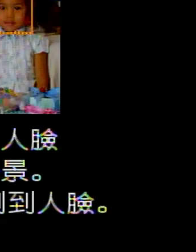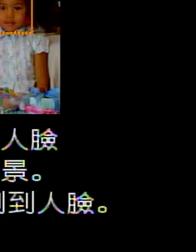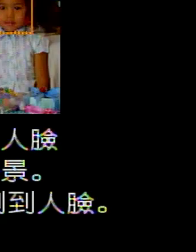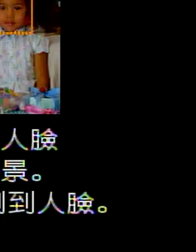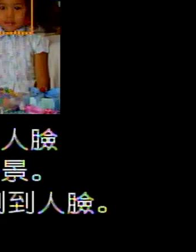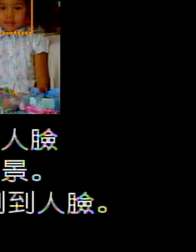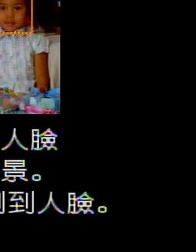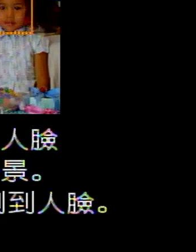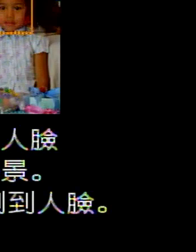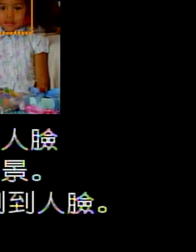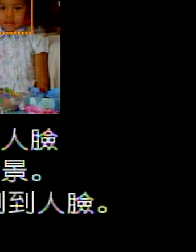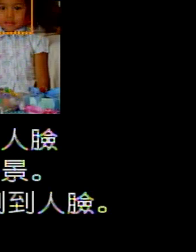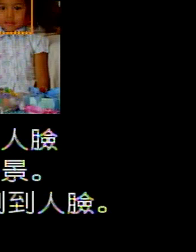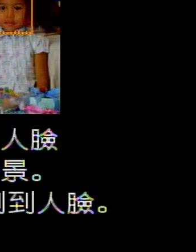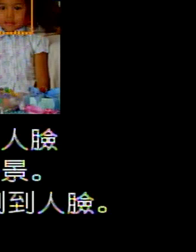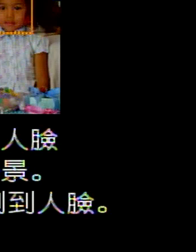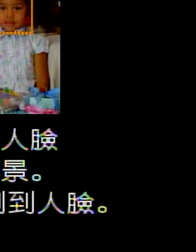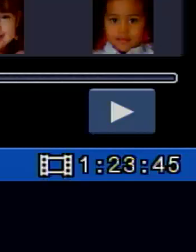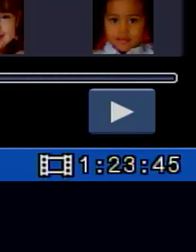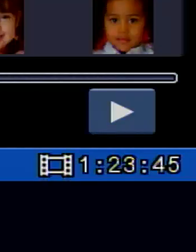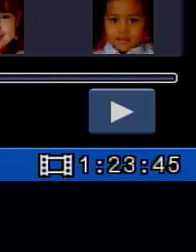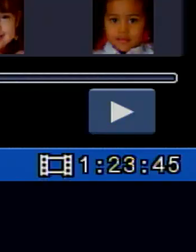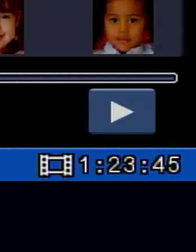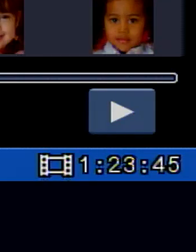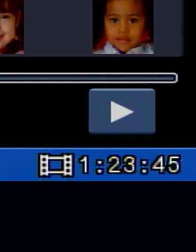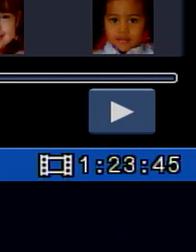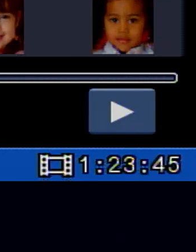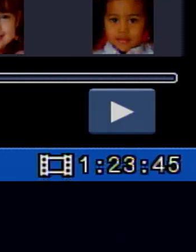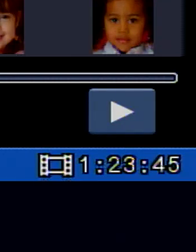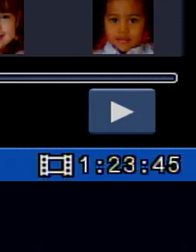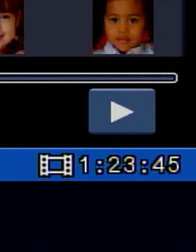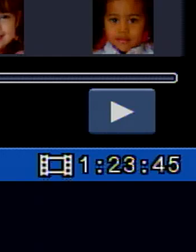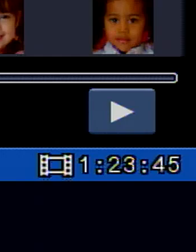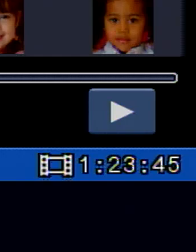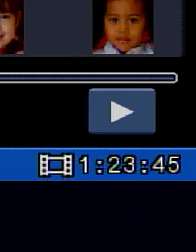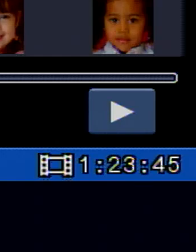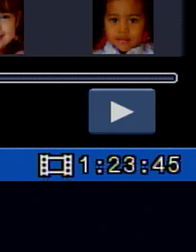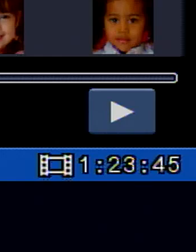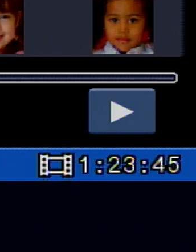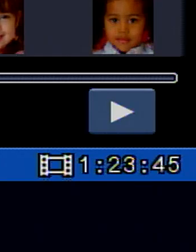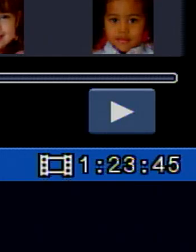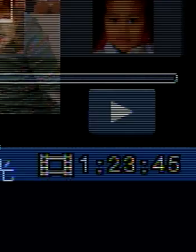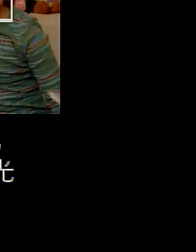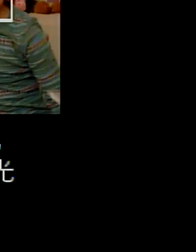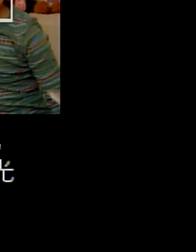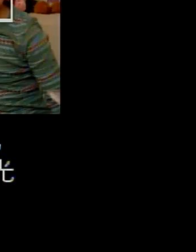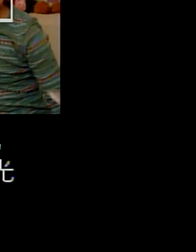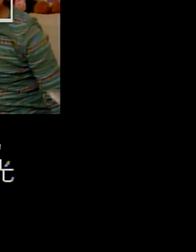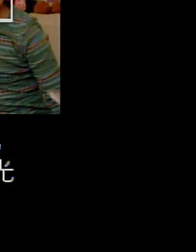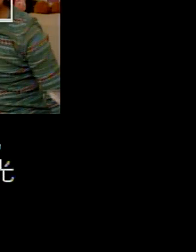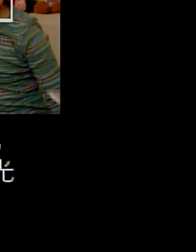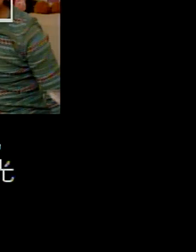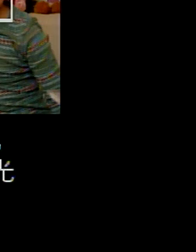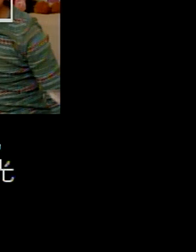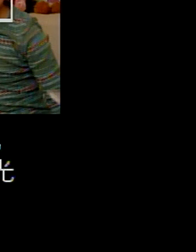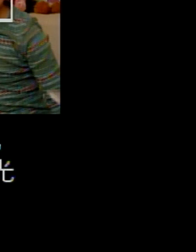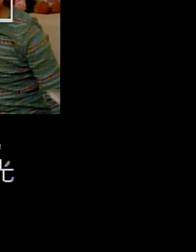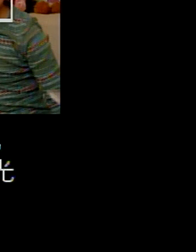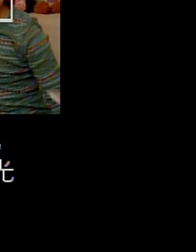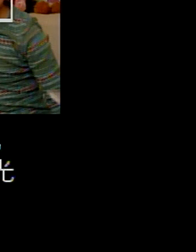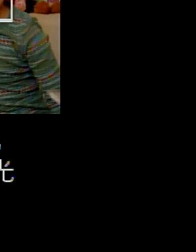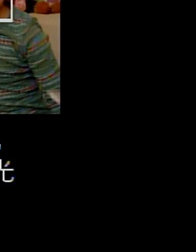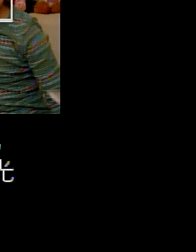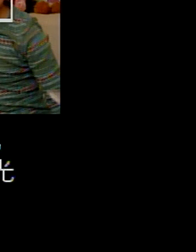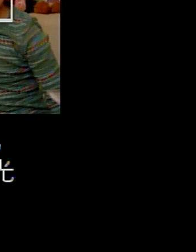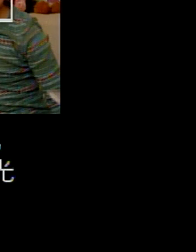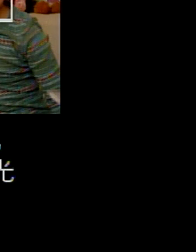于有线广播电视系统经营者申请频道规划及其类型变更许可办法之适用修正